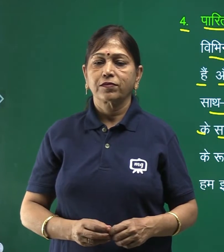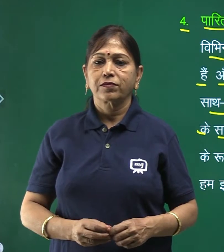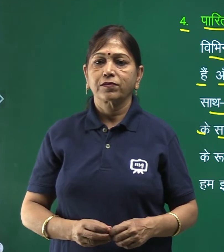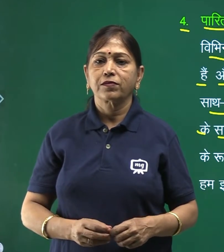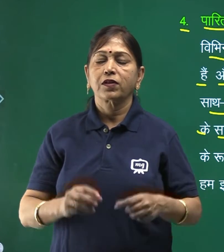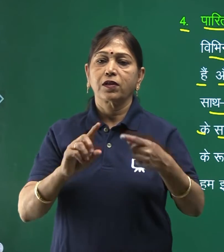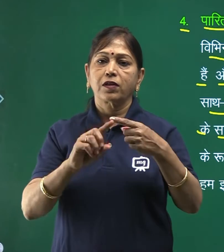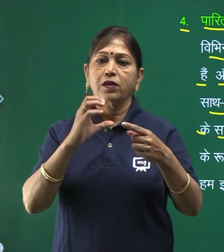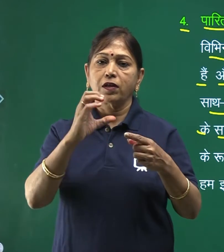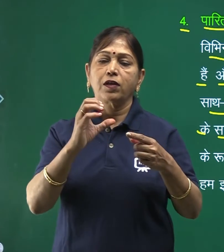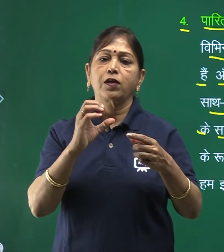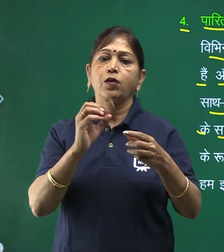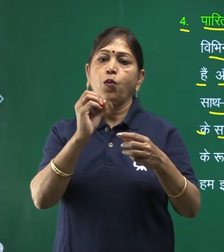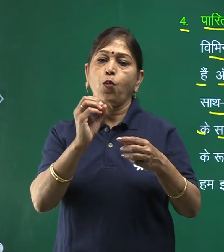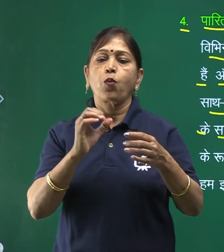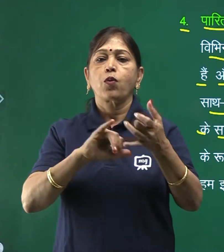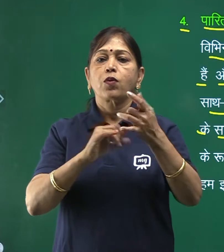पारिस्थितिकी इकाई